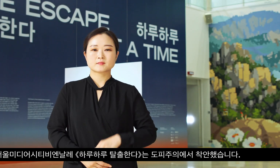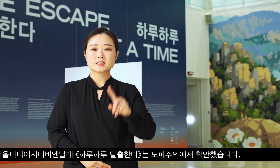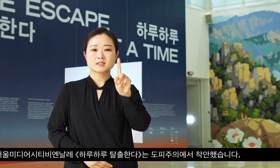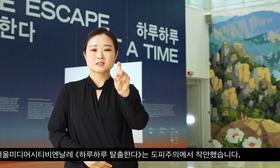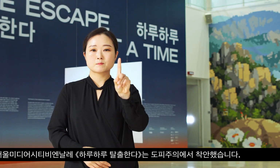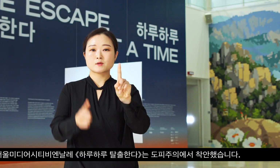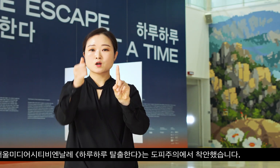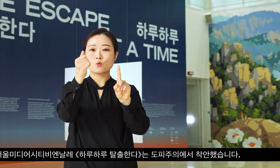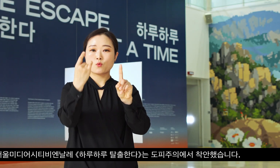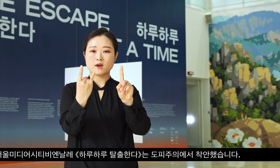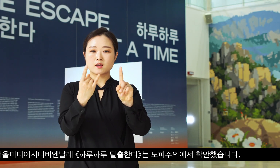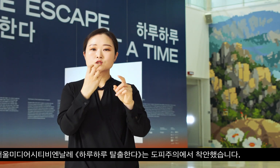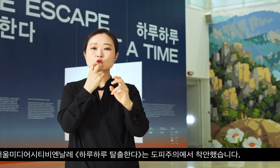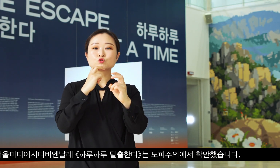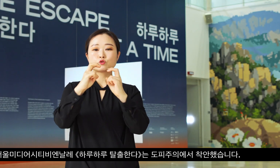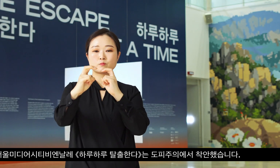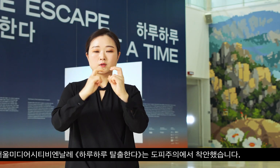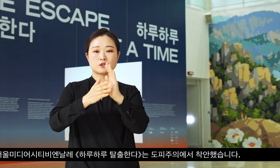제11회 서울 미디어시티 비엔날레